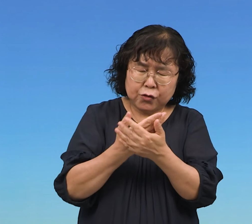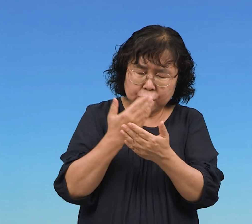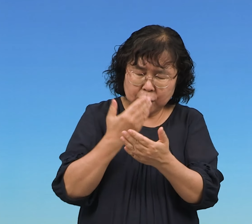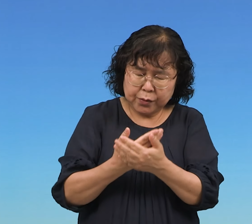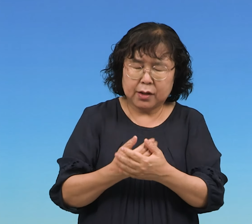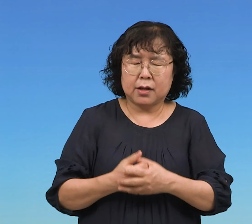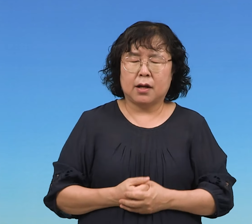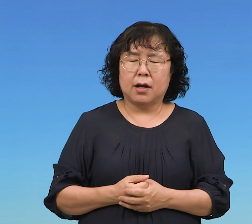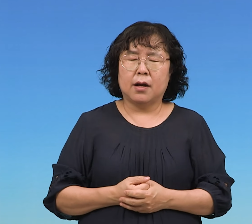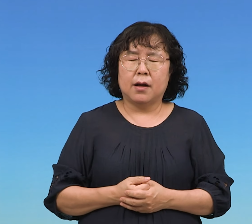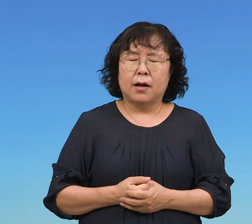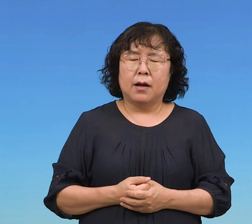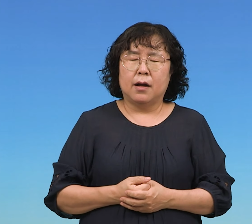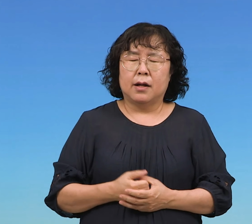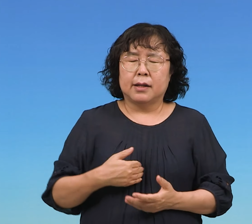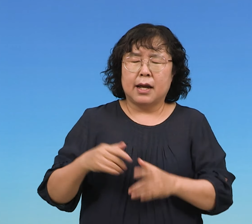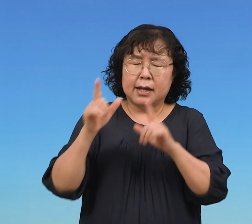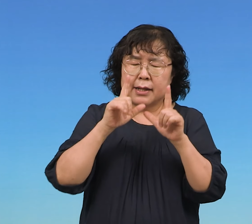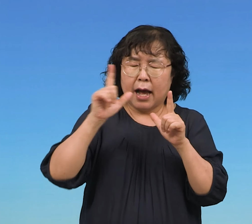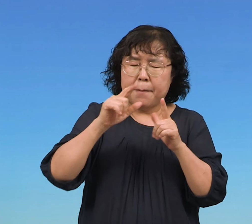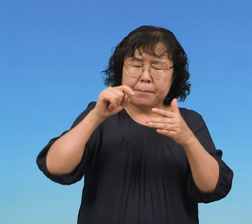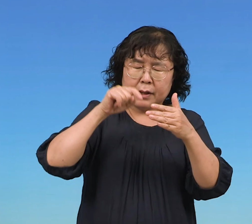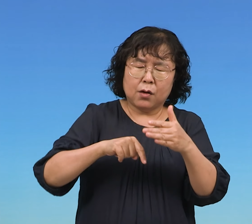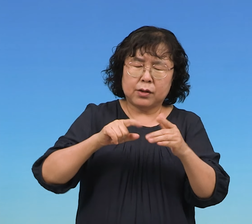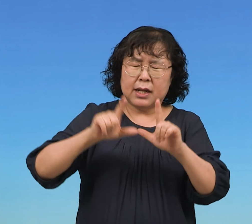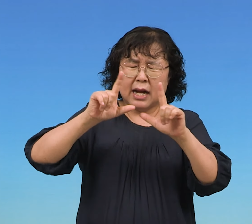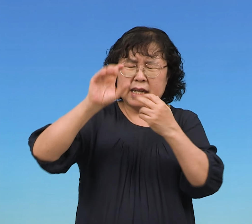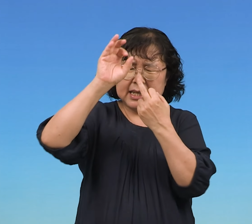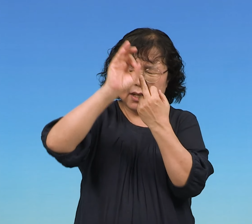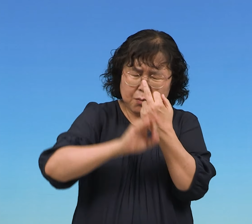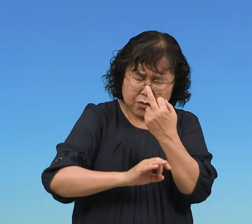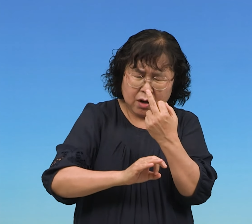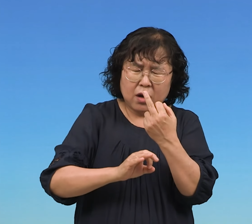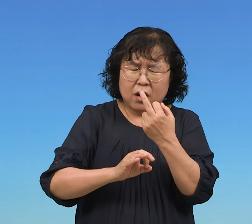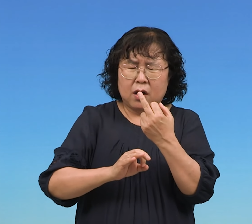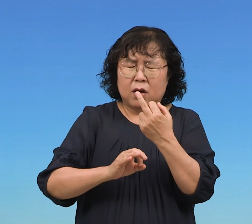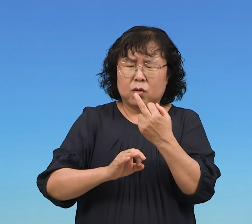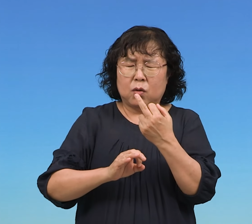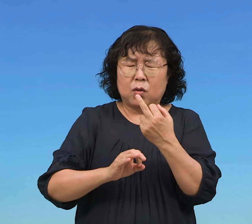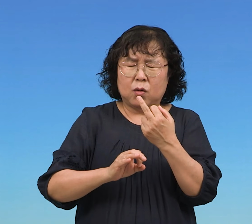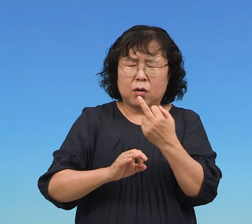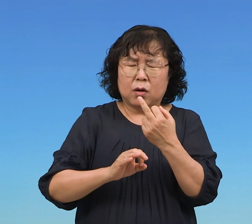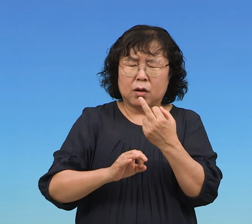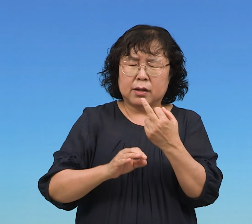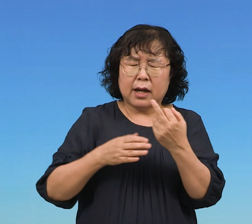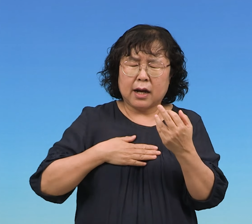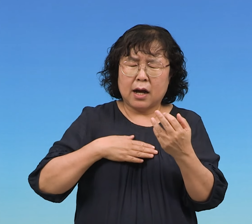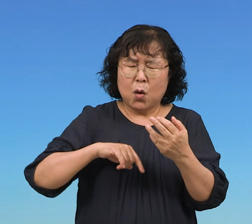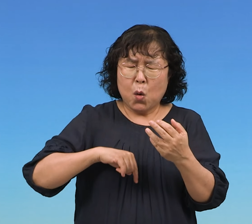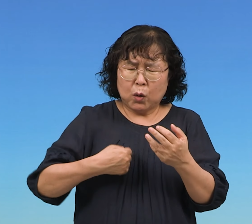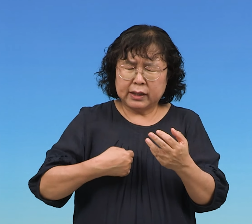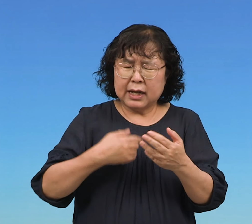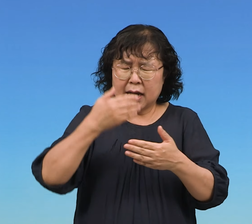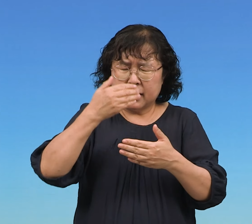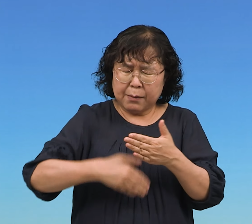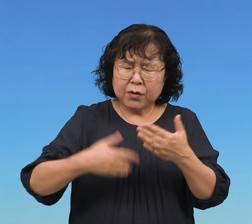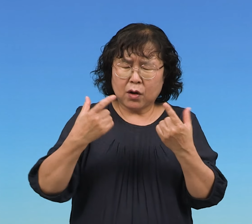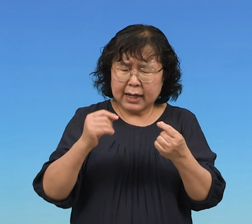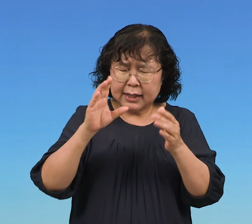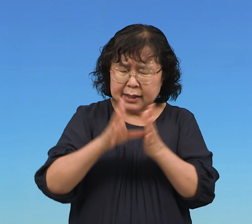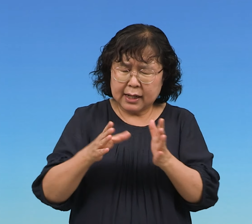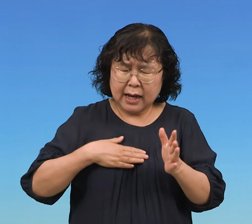하나님 내 인생길 가운데 날이 저물어 빈들에서 걸을 때 나 홀로 내버려 두지 않으시고